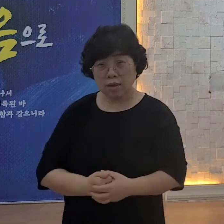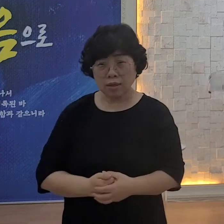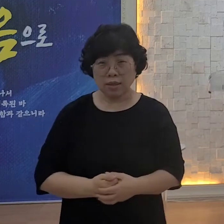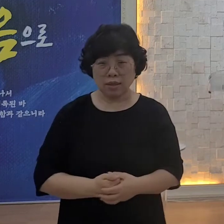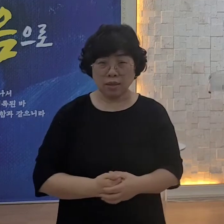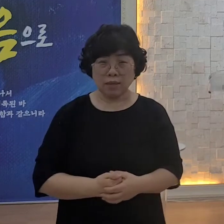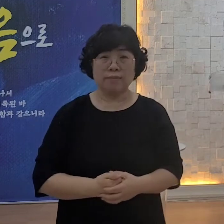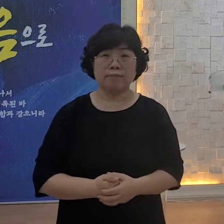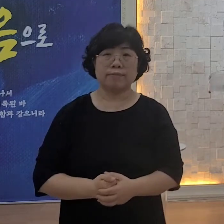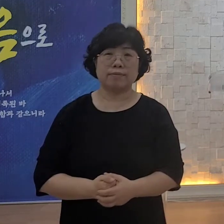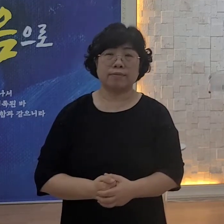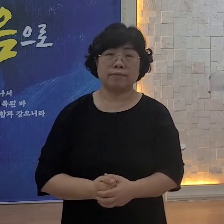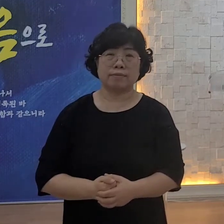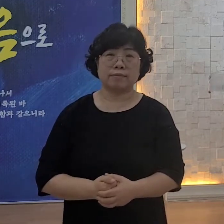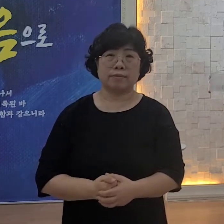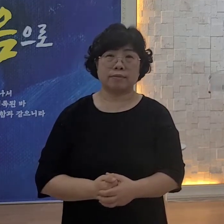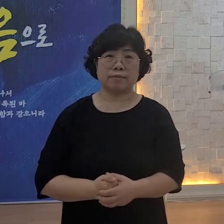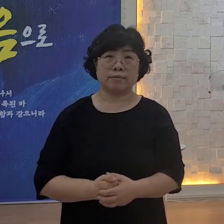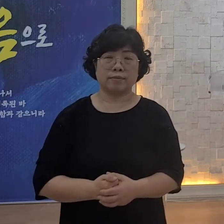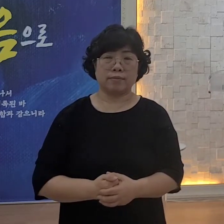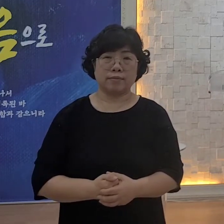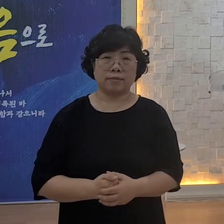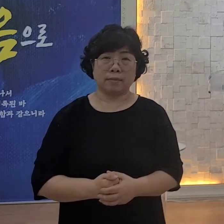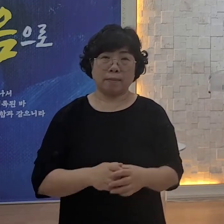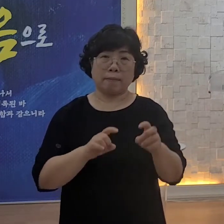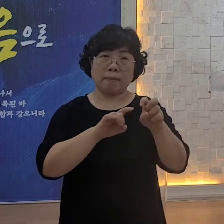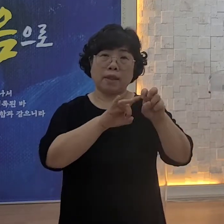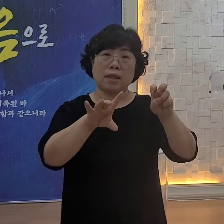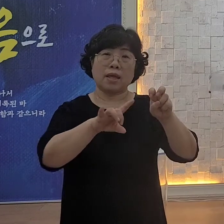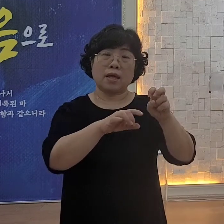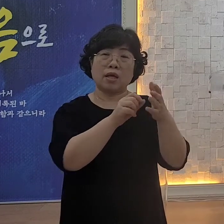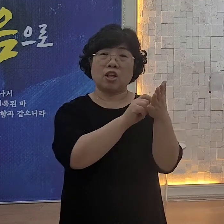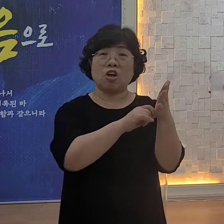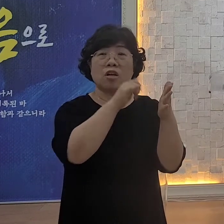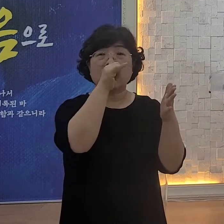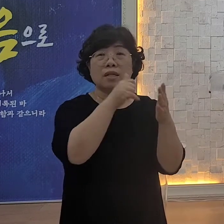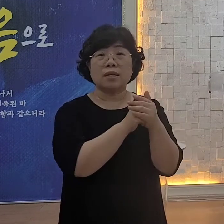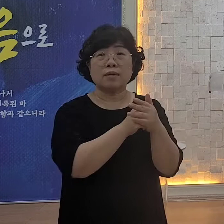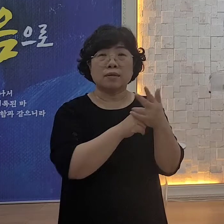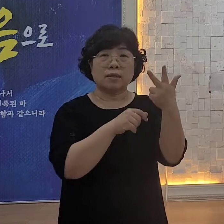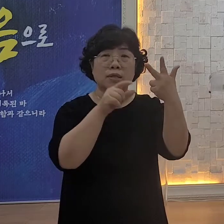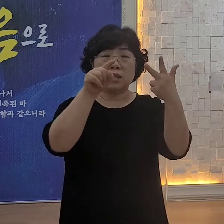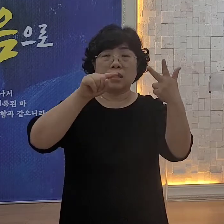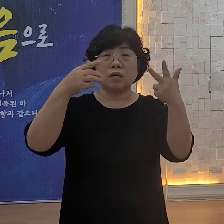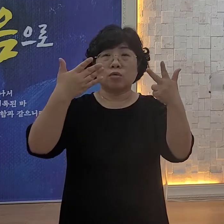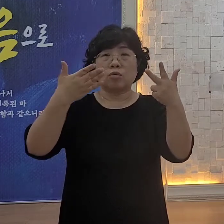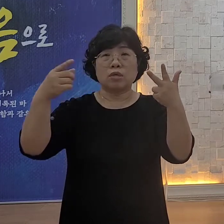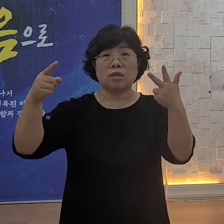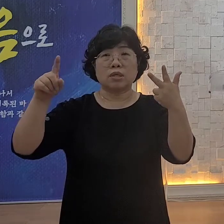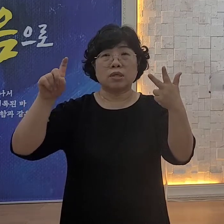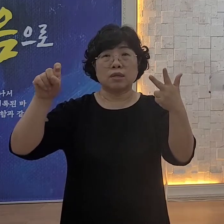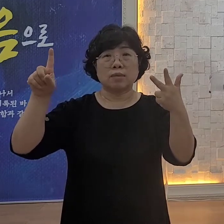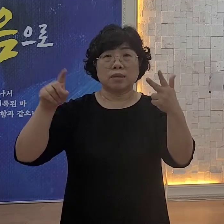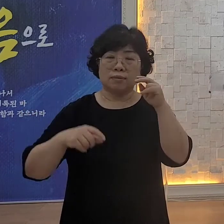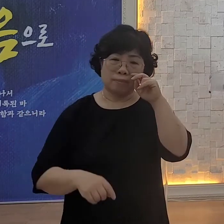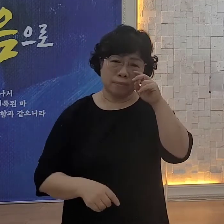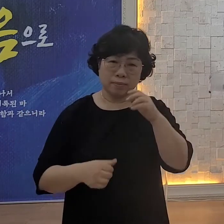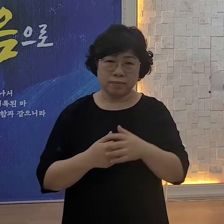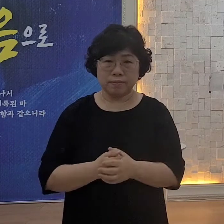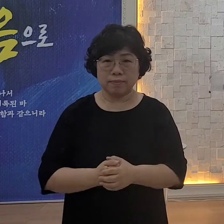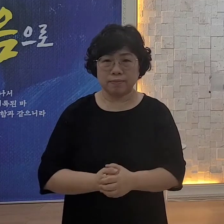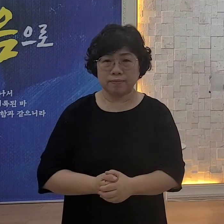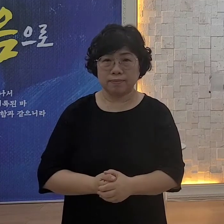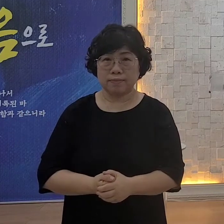자, 이 말씀이 어디에 적혀 있냐면 마태복음 7장 9절에서 11절에 보면 앞에 한번 보세요.